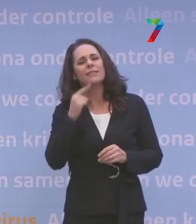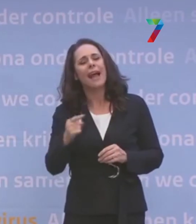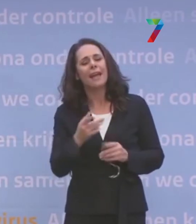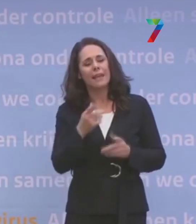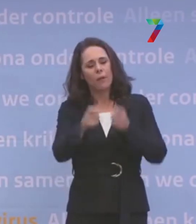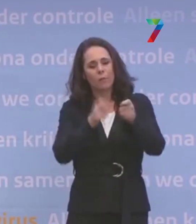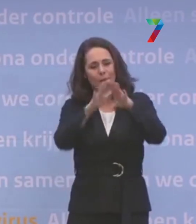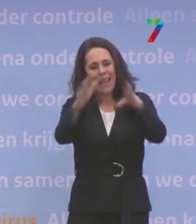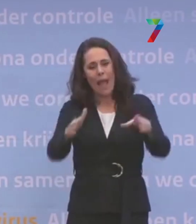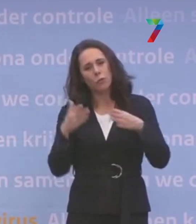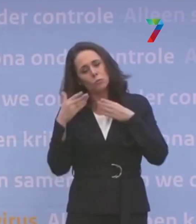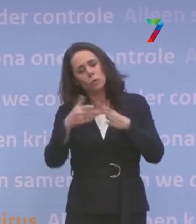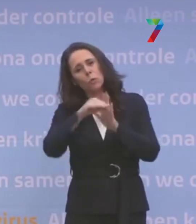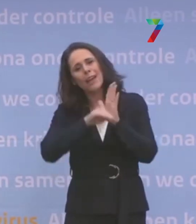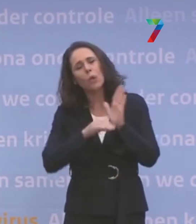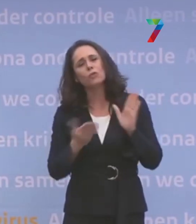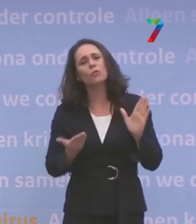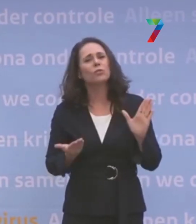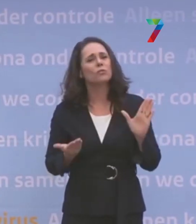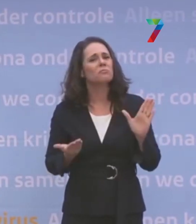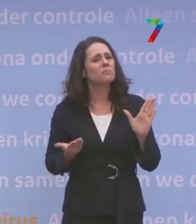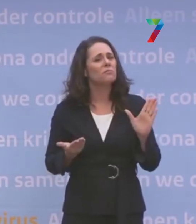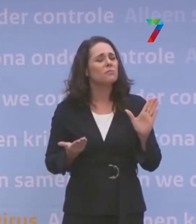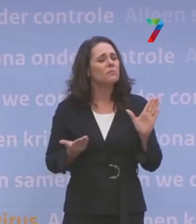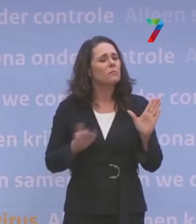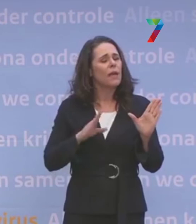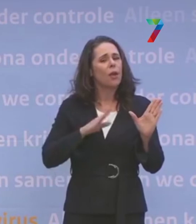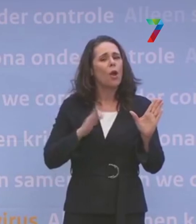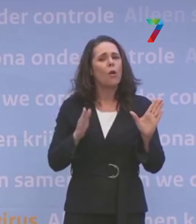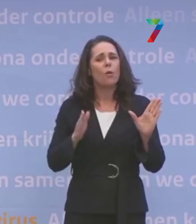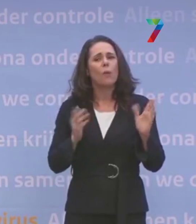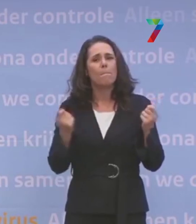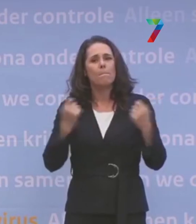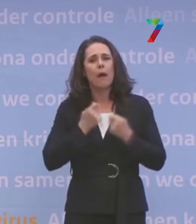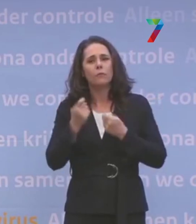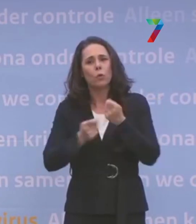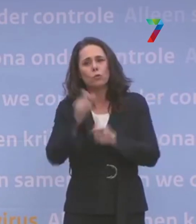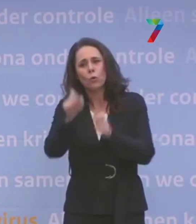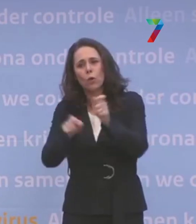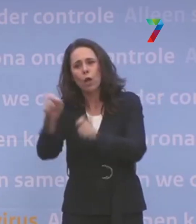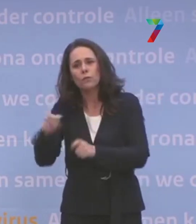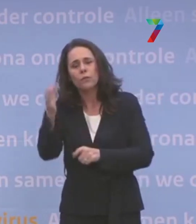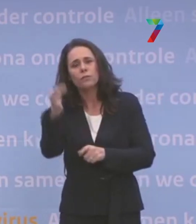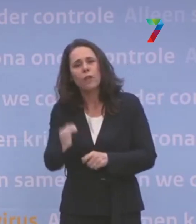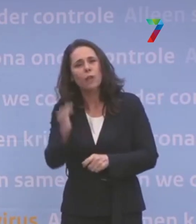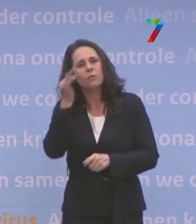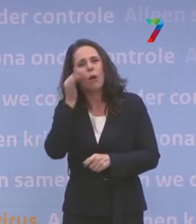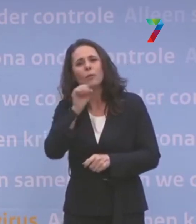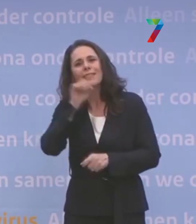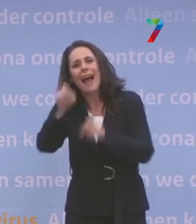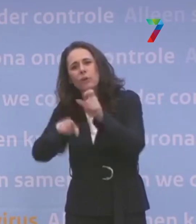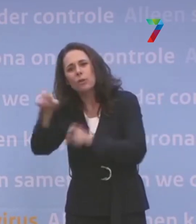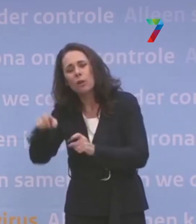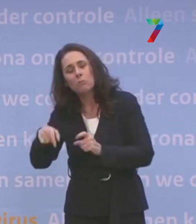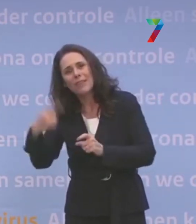voor verpleeghuizen. Maar er is ook heel veel onrust onder mantelzorgers van thuiswonende ouderen. Kan daar nog iets